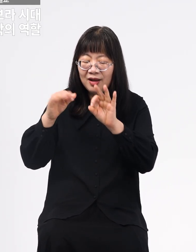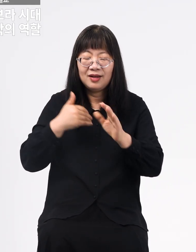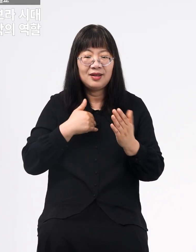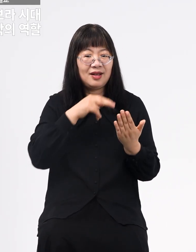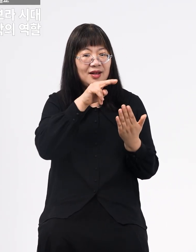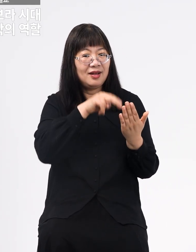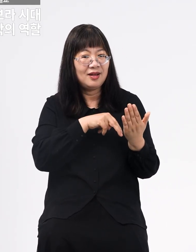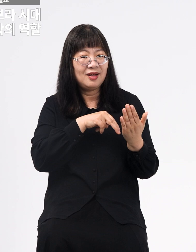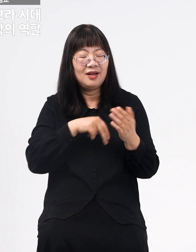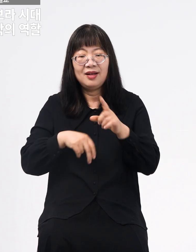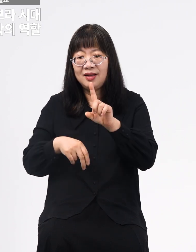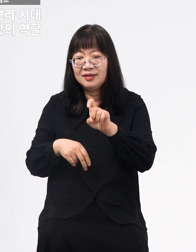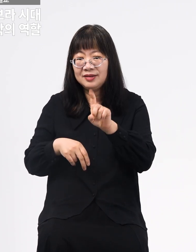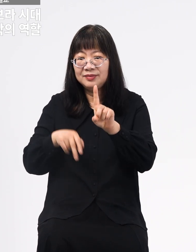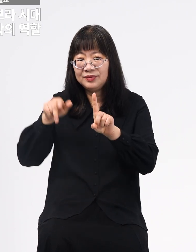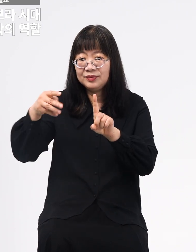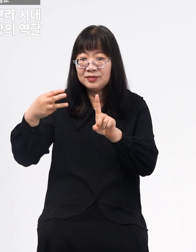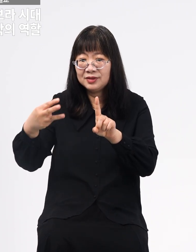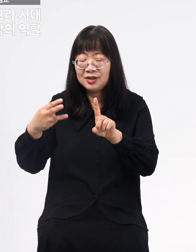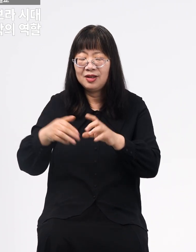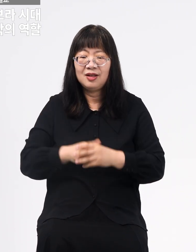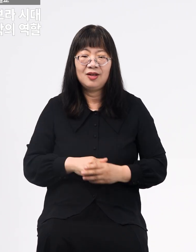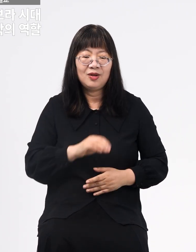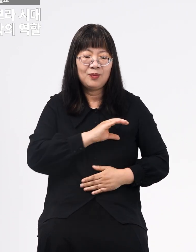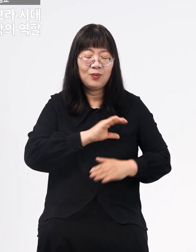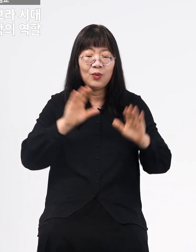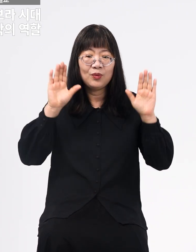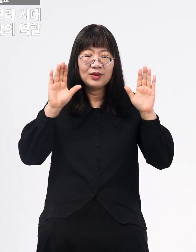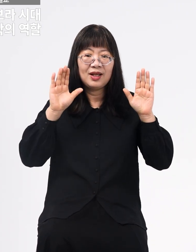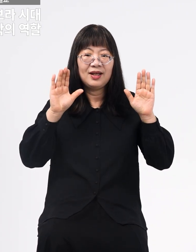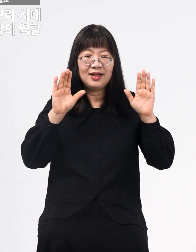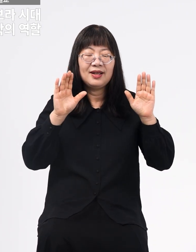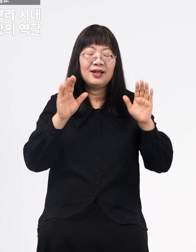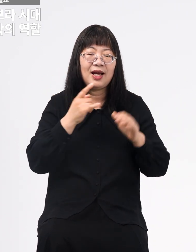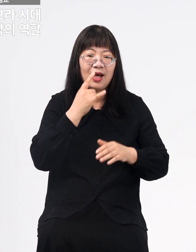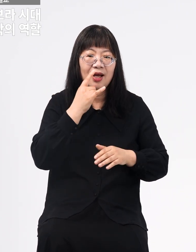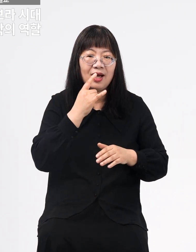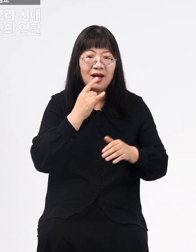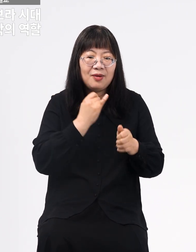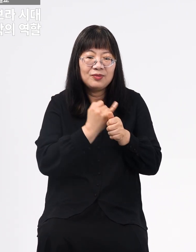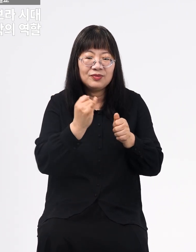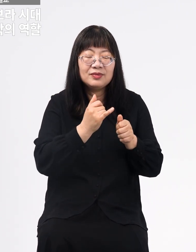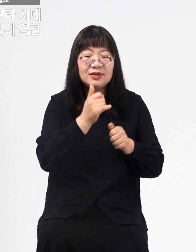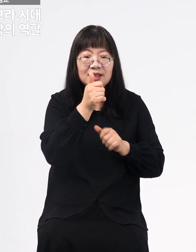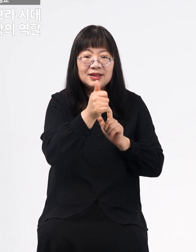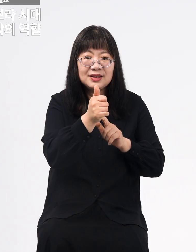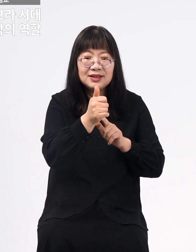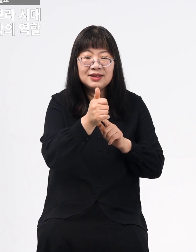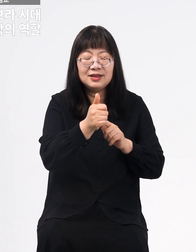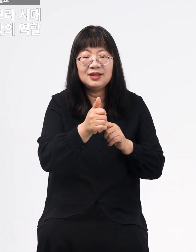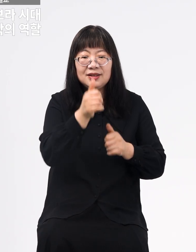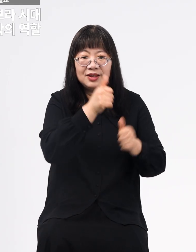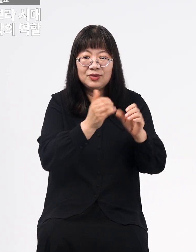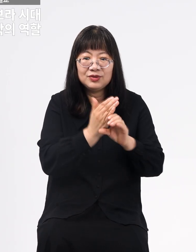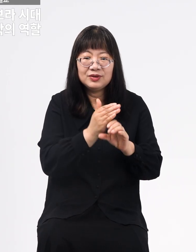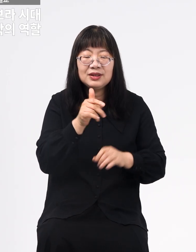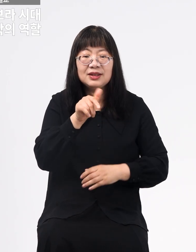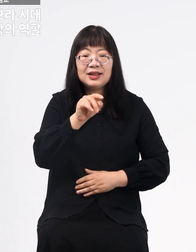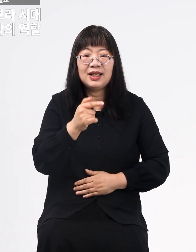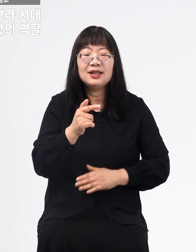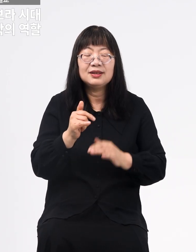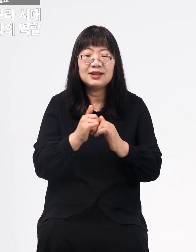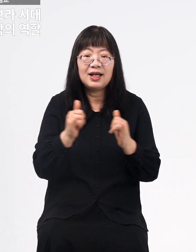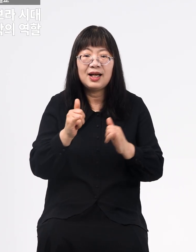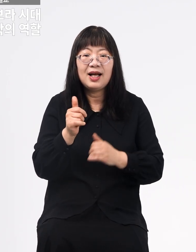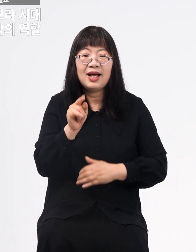읽습니다. 11절. 모세 장인 호밥의 자손 중 겐 사람 헤벨이